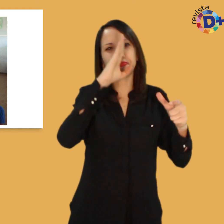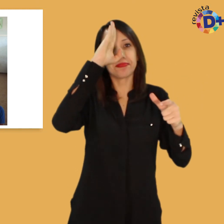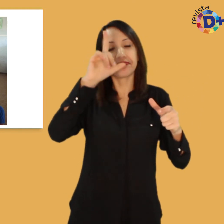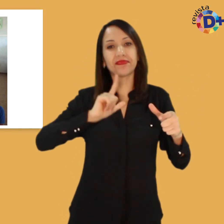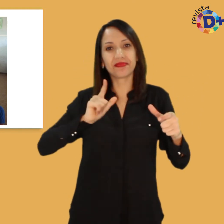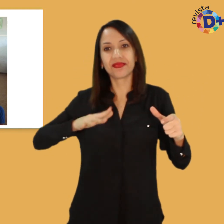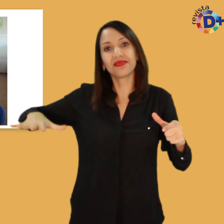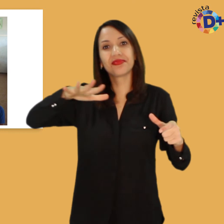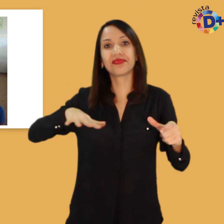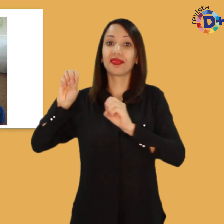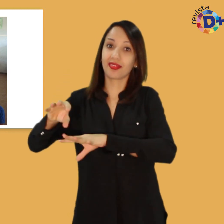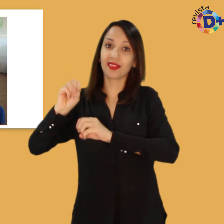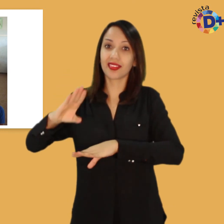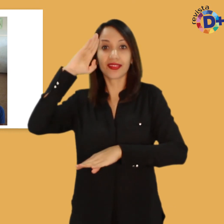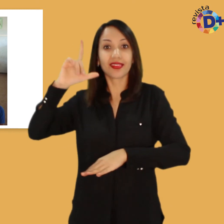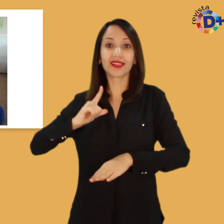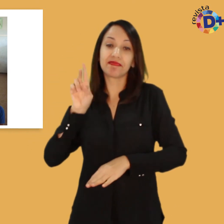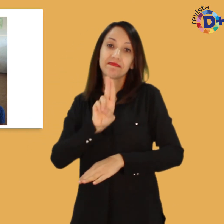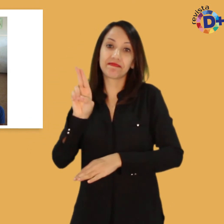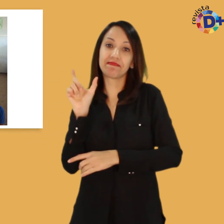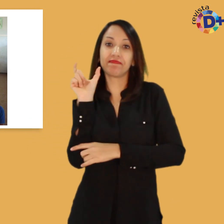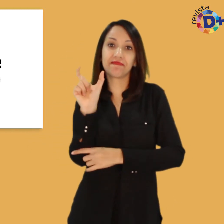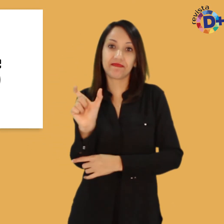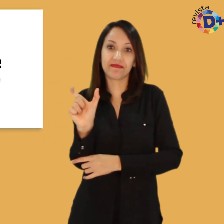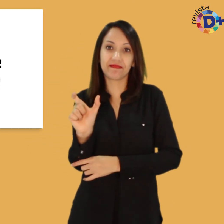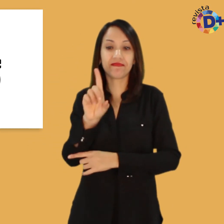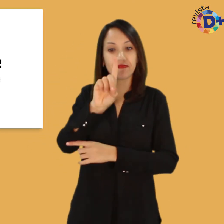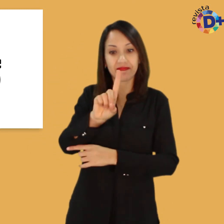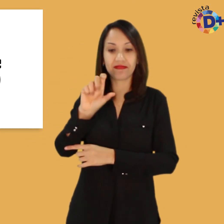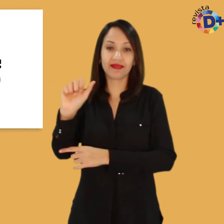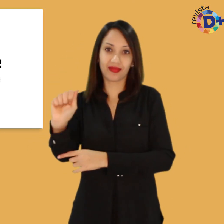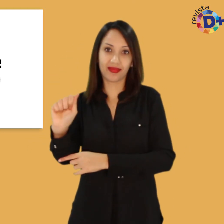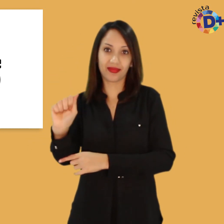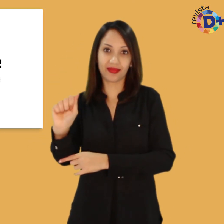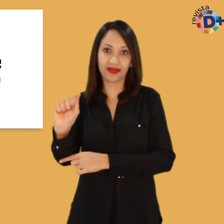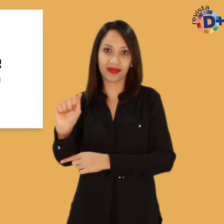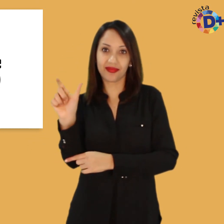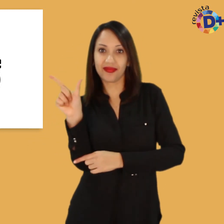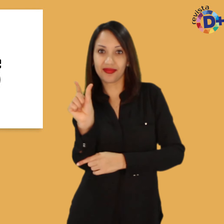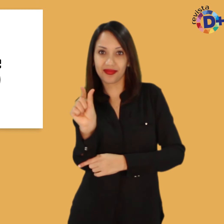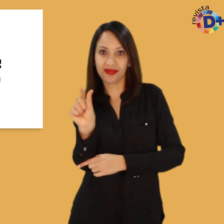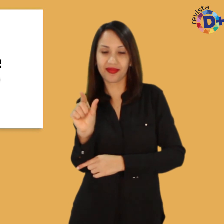educação, inclusive usando apenas a expressão DA, abreviatura de deficiente